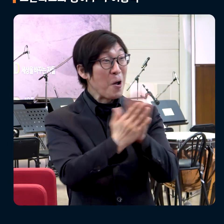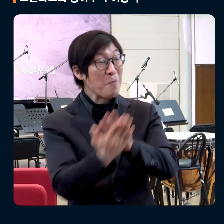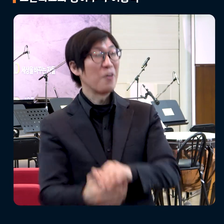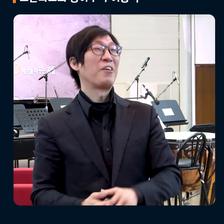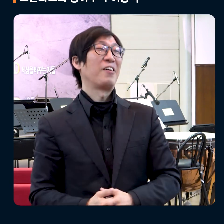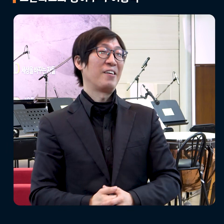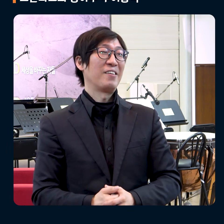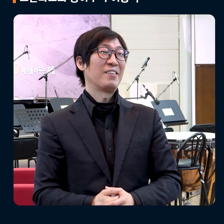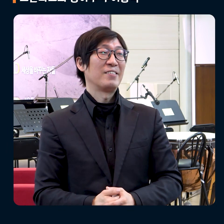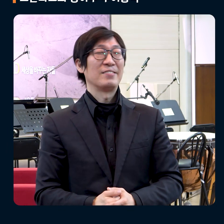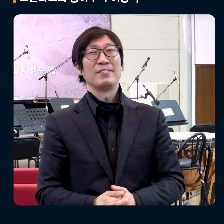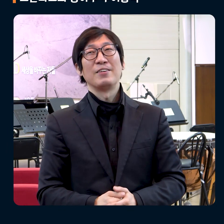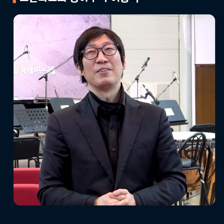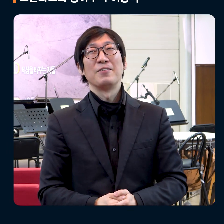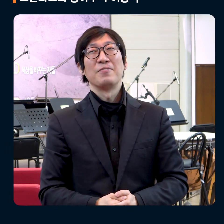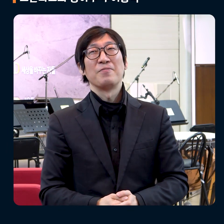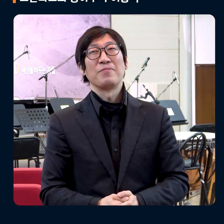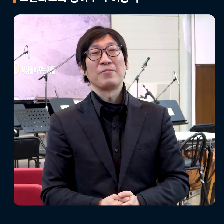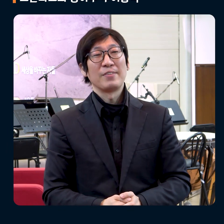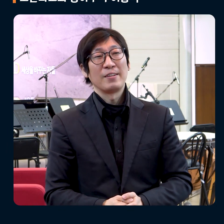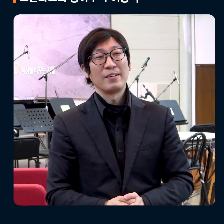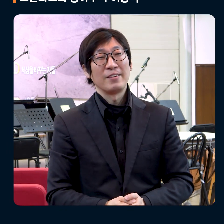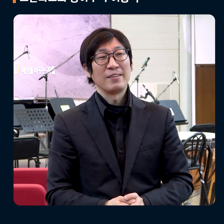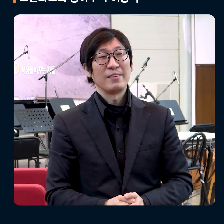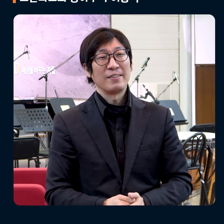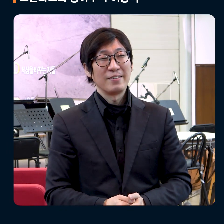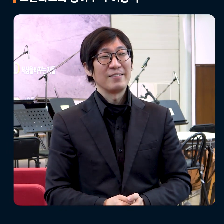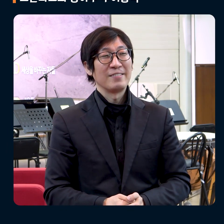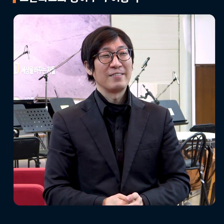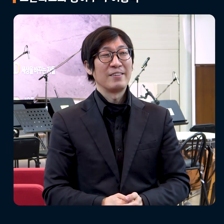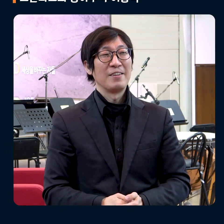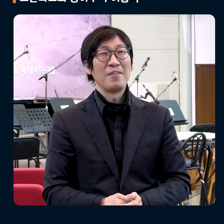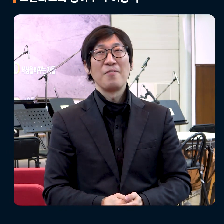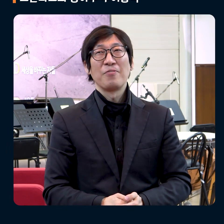나냐면, 누가 누구를 판단해요?